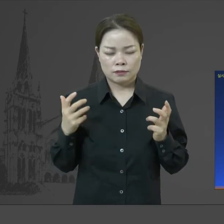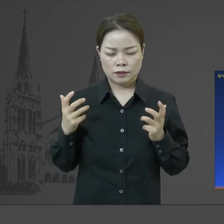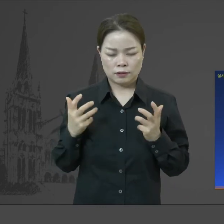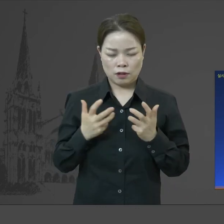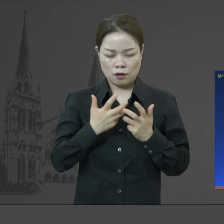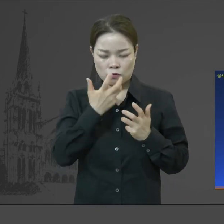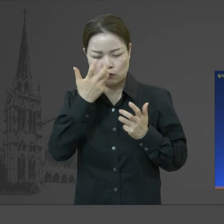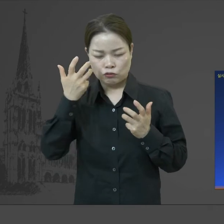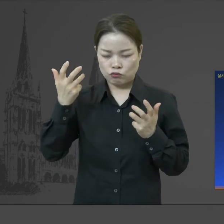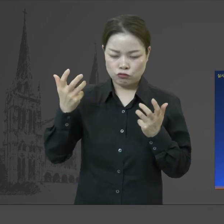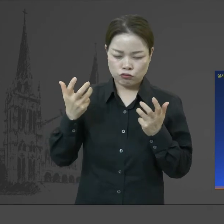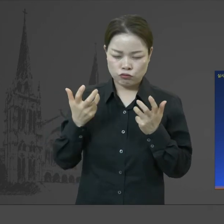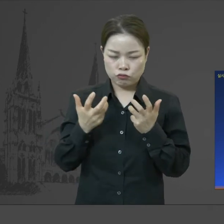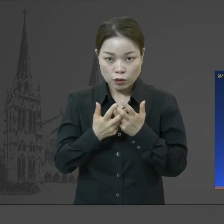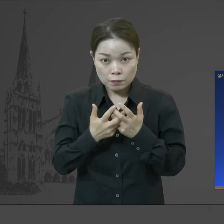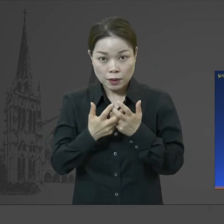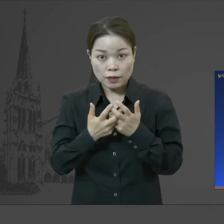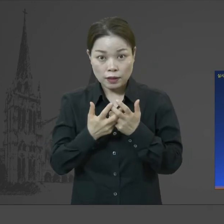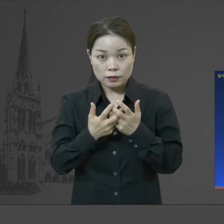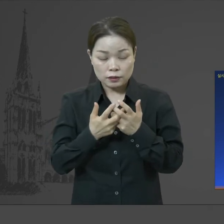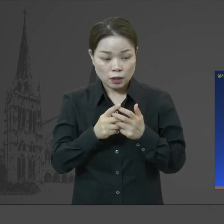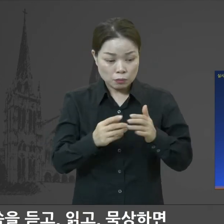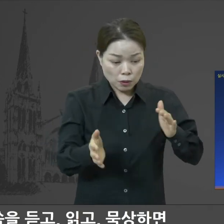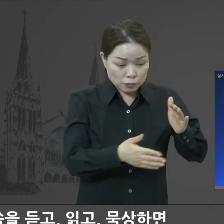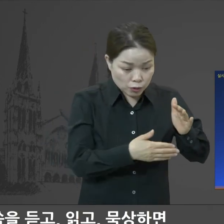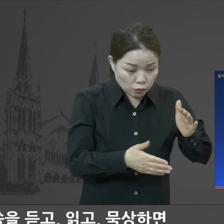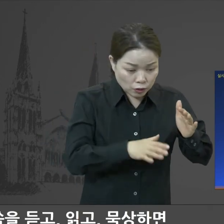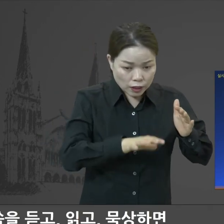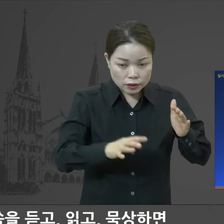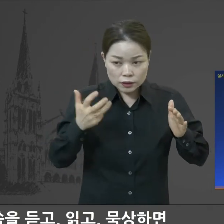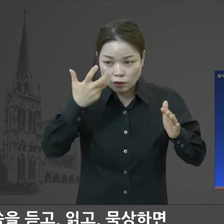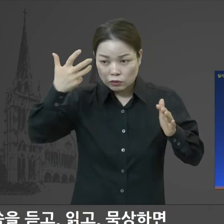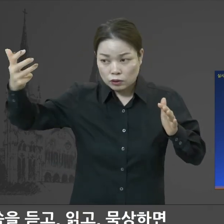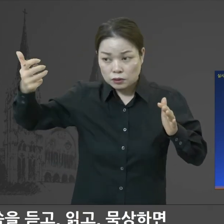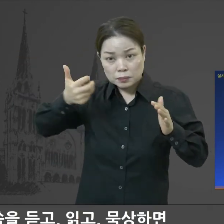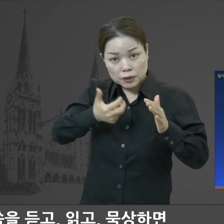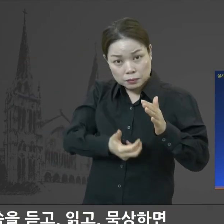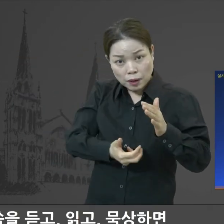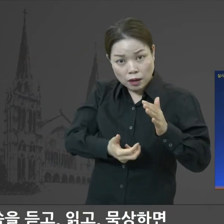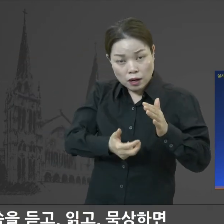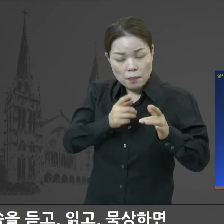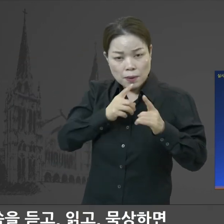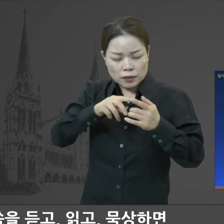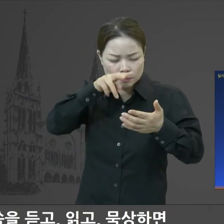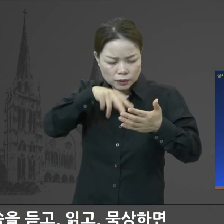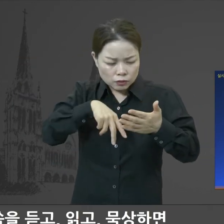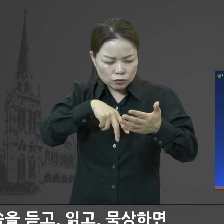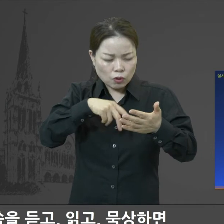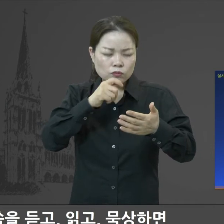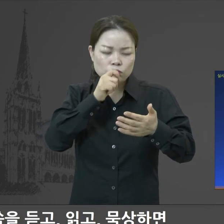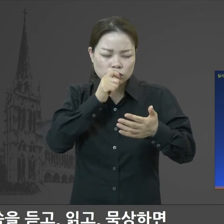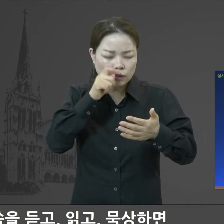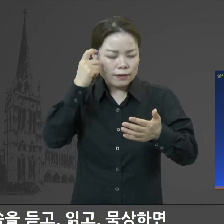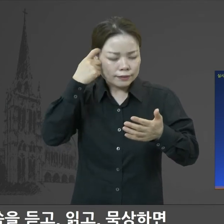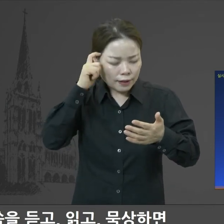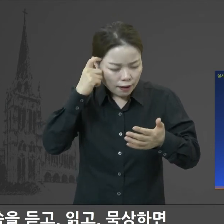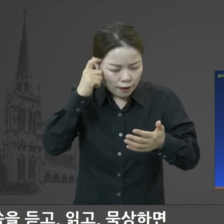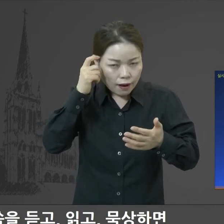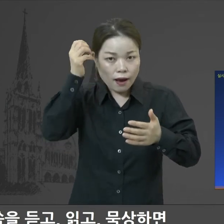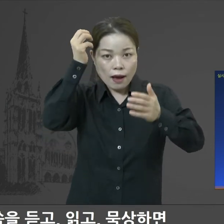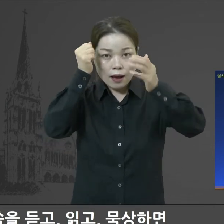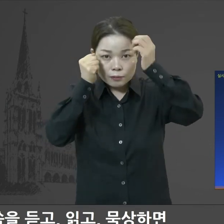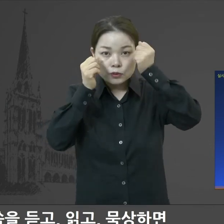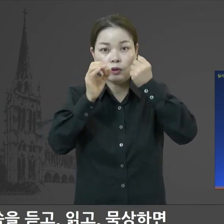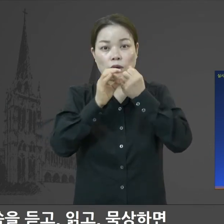시작하죠. 무엇을 비워야지만 채울 수 있지 않습니까? 그와 똑같이 말씀을 듣고 읽고 묵상하고 곱씹고